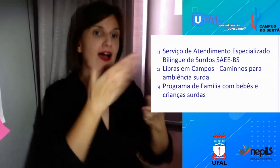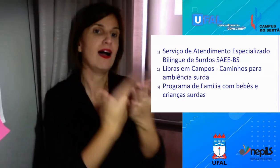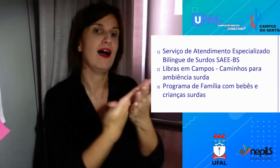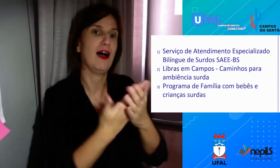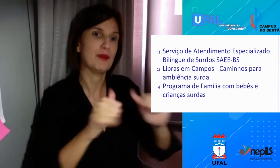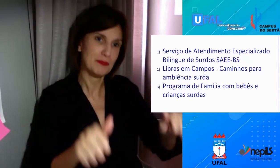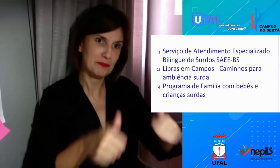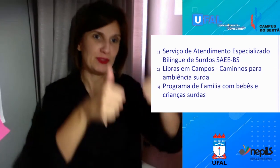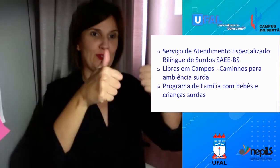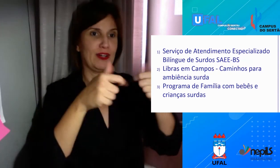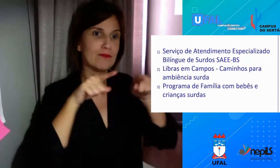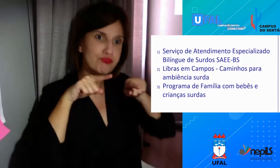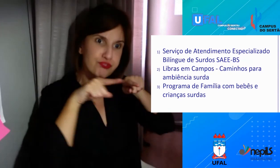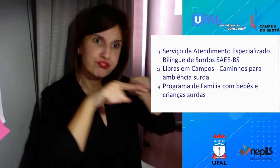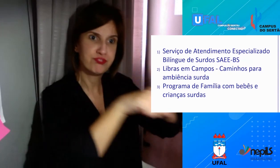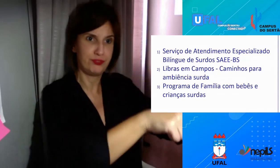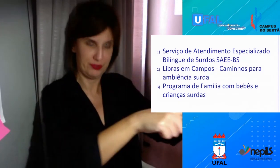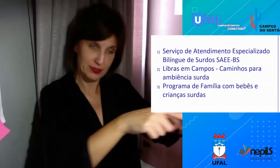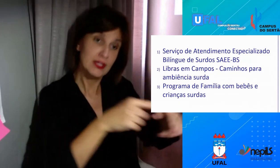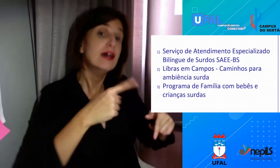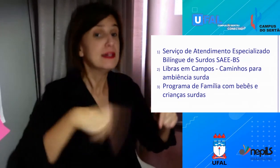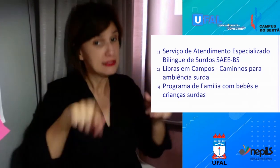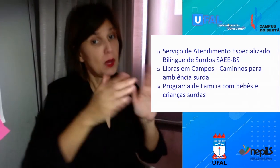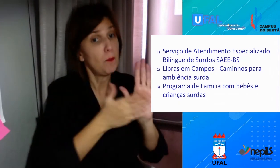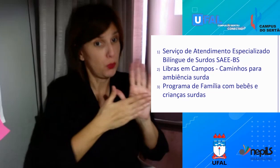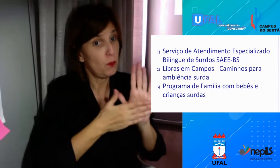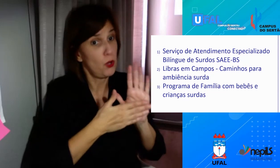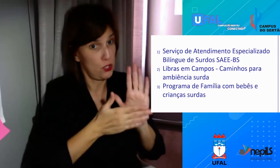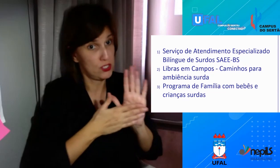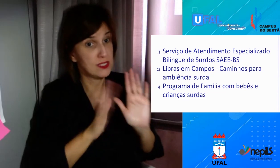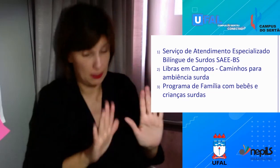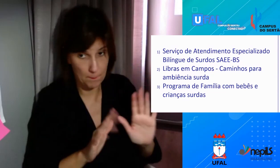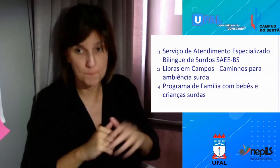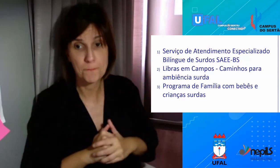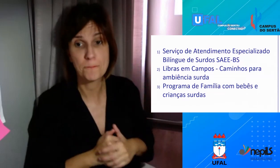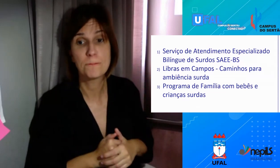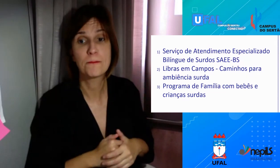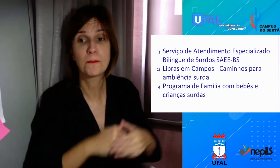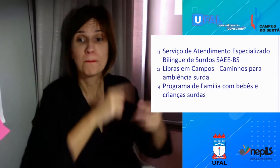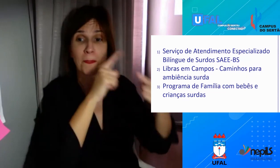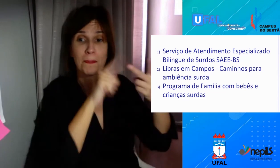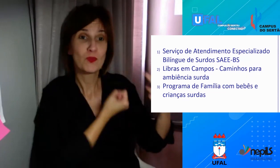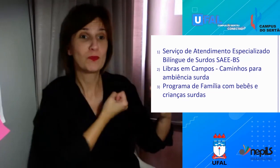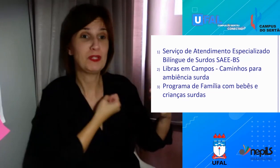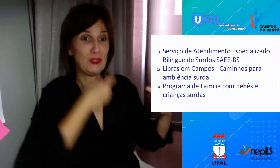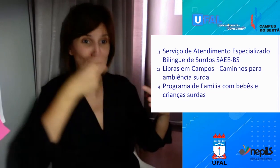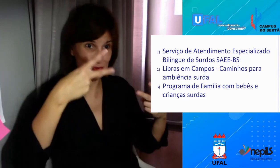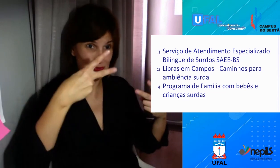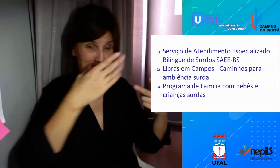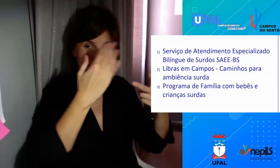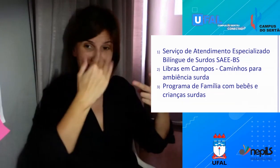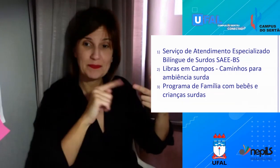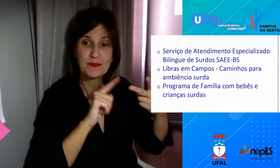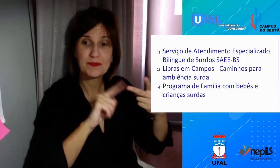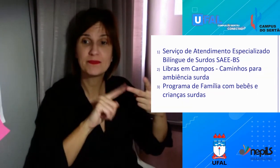possam fazer essa recuperação, esse conhecimento da língua de sinais concomitante ao período de ensino, isso também é uma